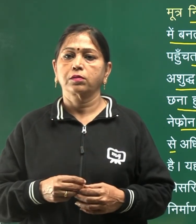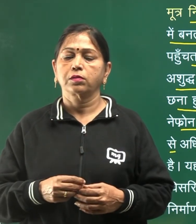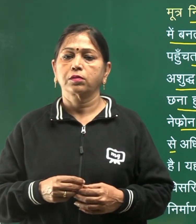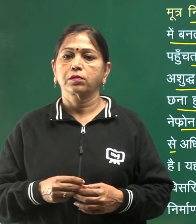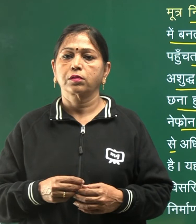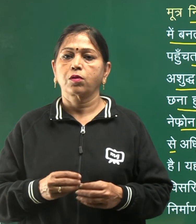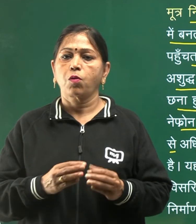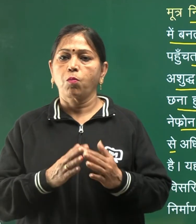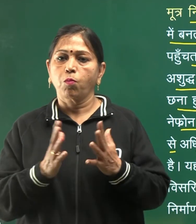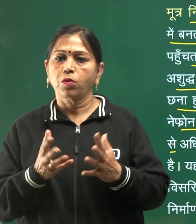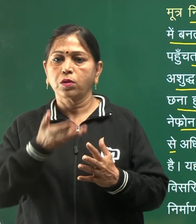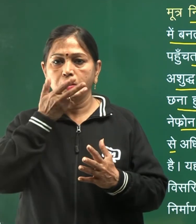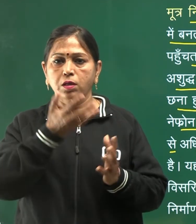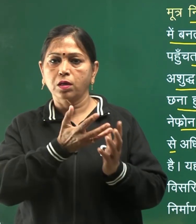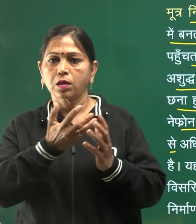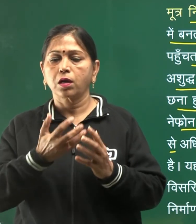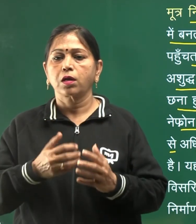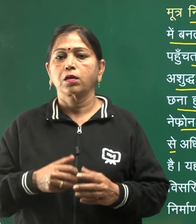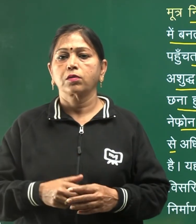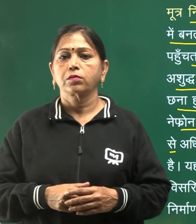अधिकांश जल का